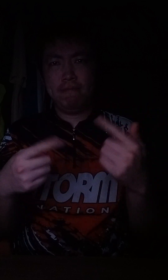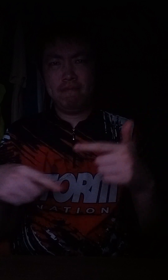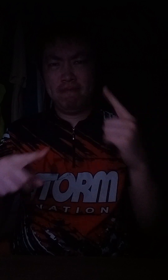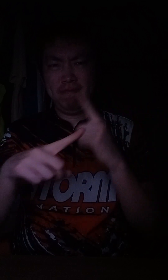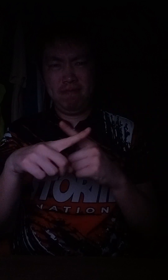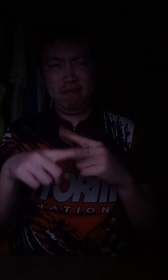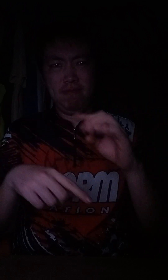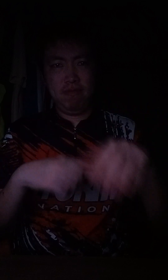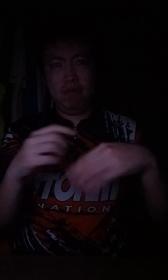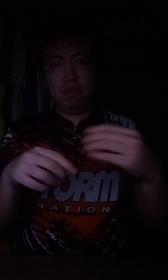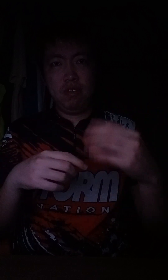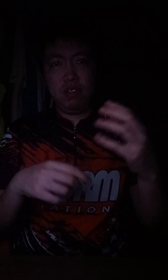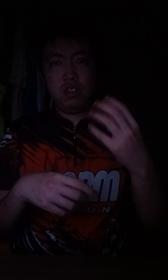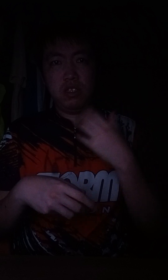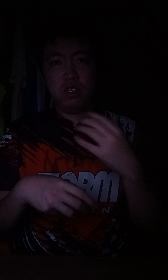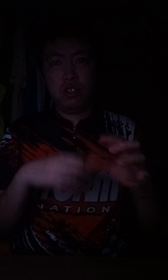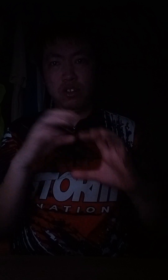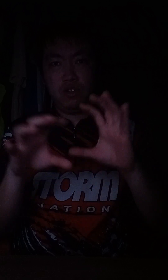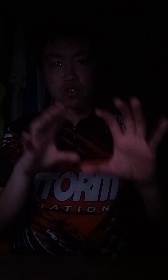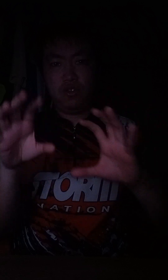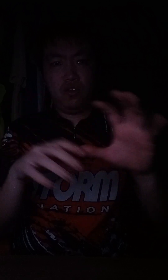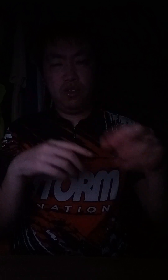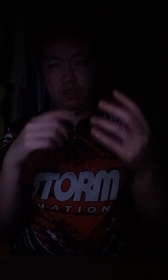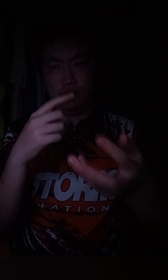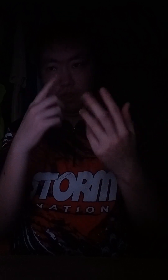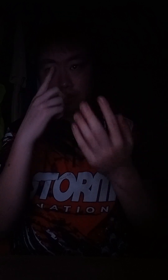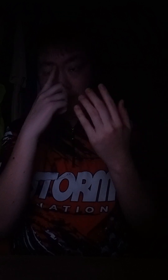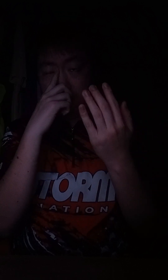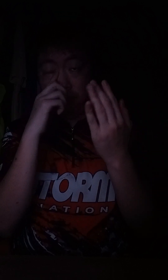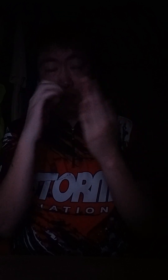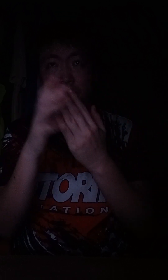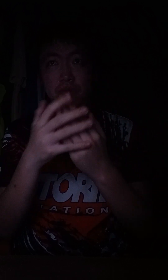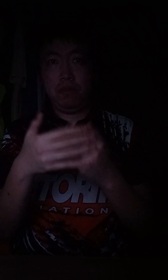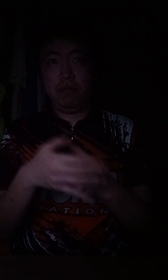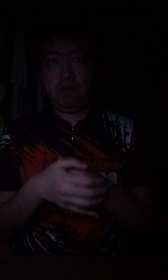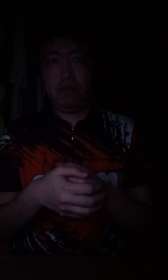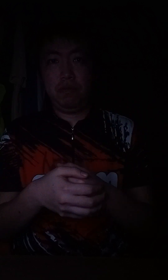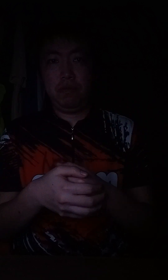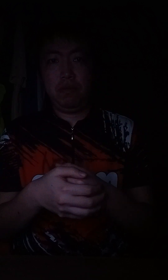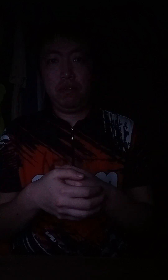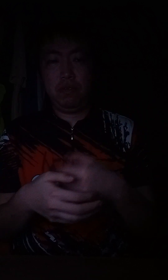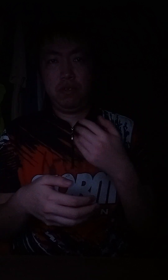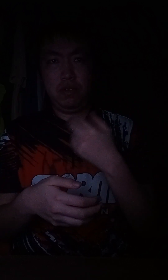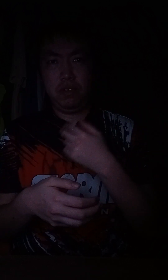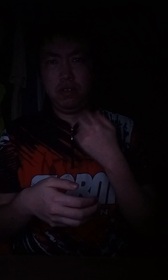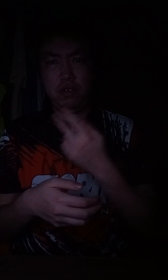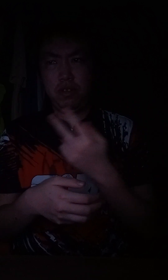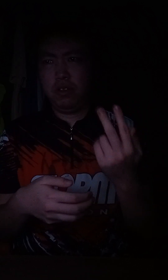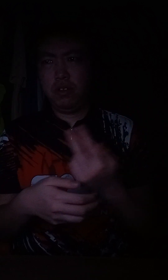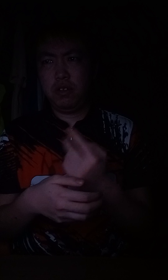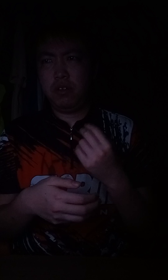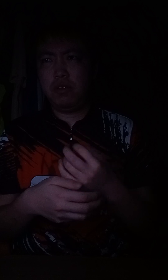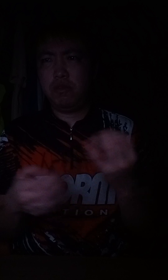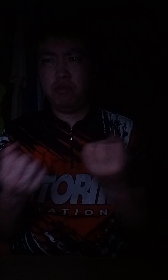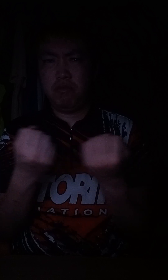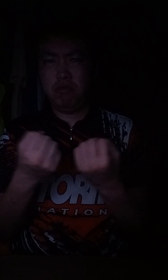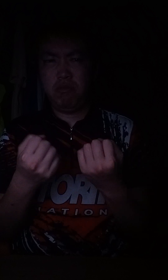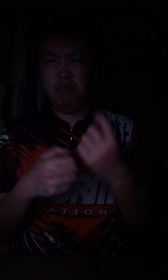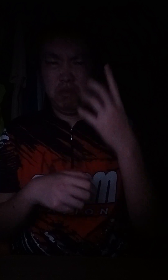쓰겠다. 그래서 내가 개인 휴지 들고 다니지 같은 반응을 보였습니다. 저도 이 뉴스 준비하면서 세상 참 무서워졌다는 생각이 많이